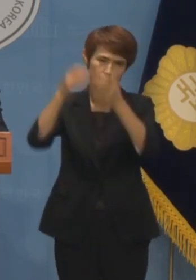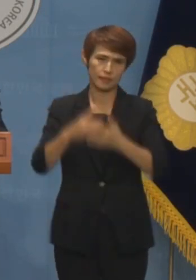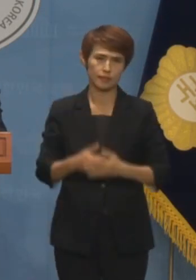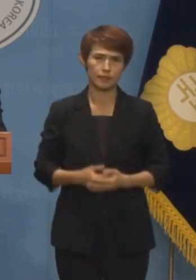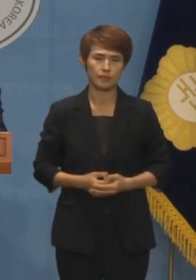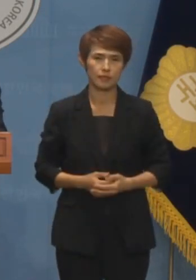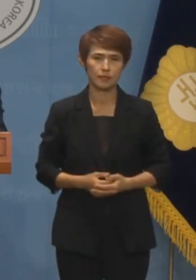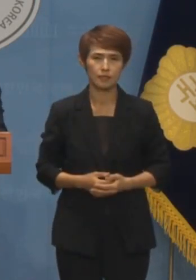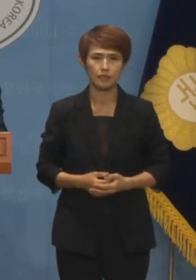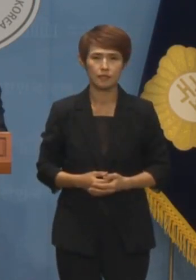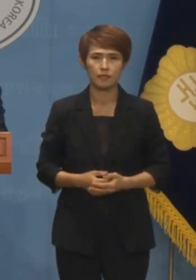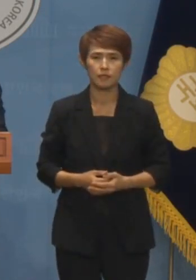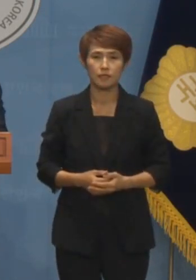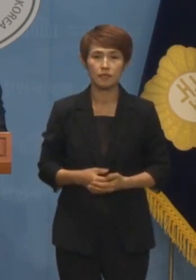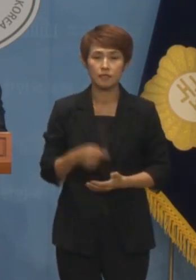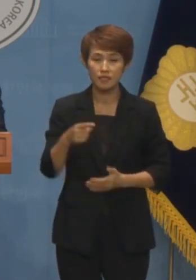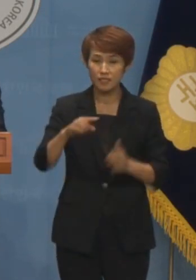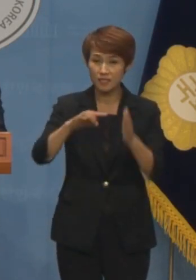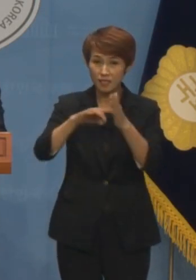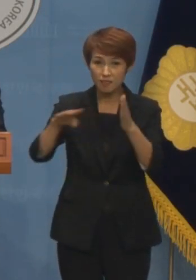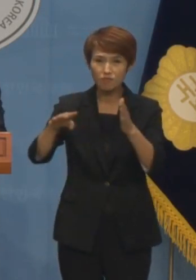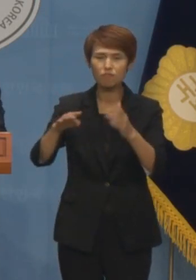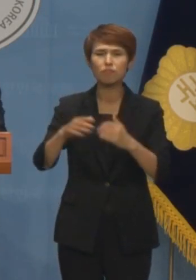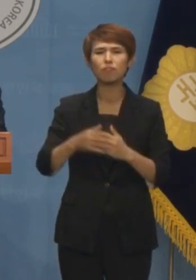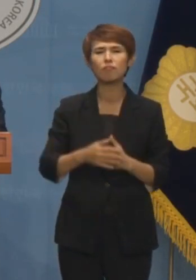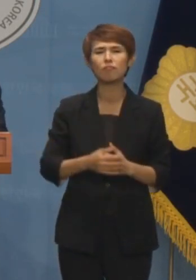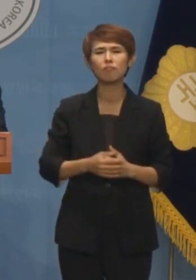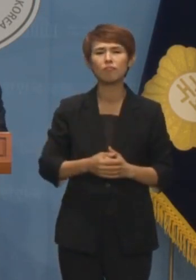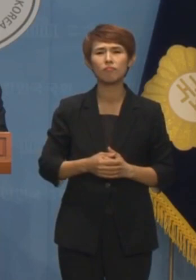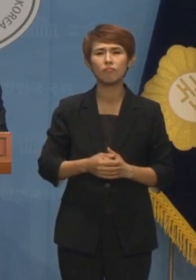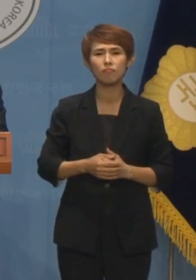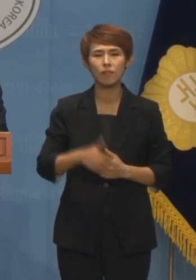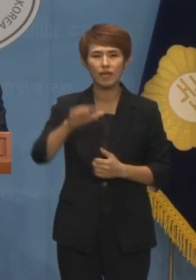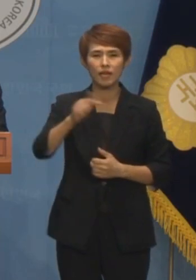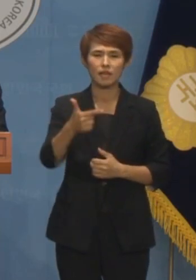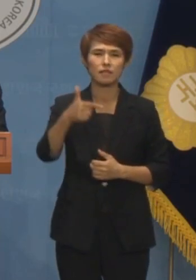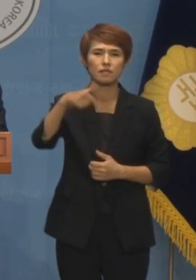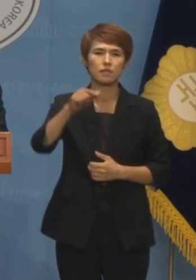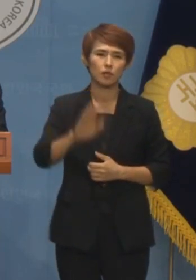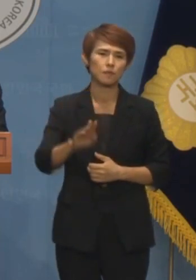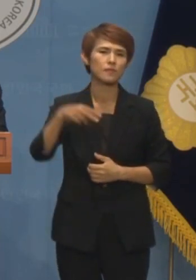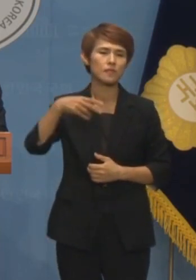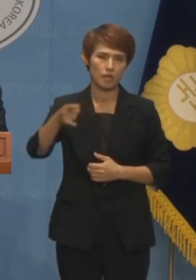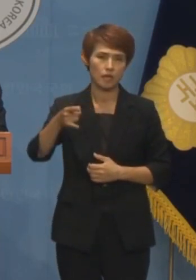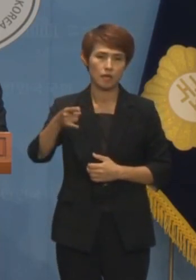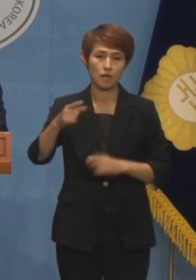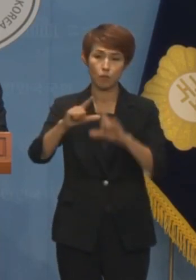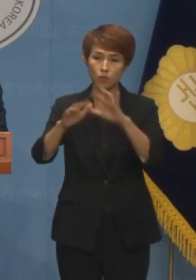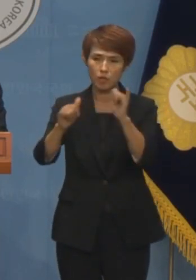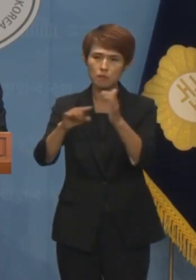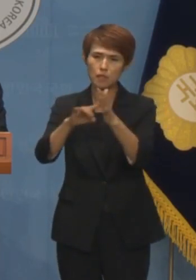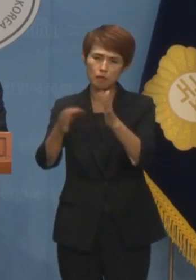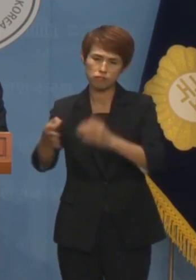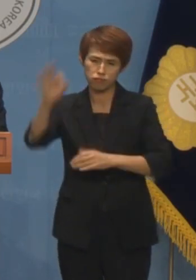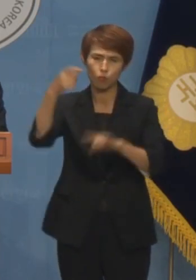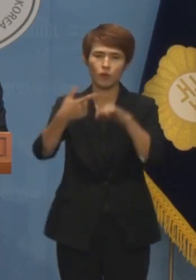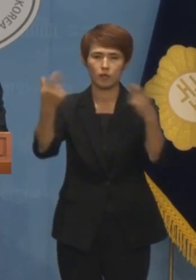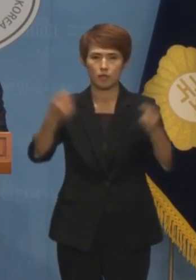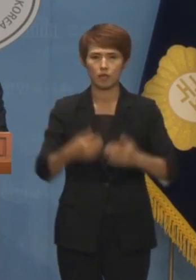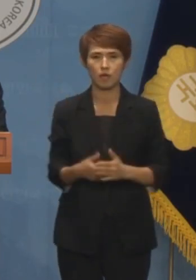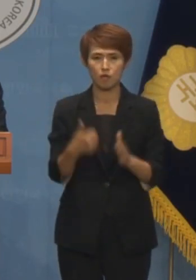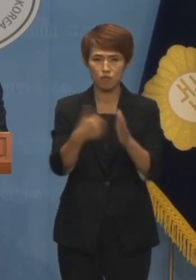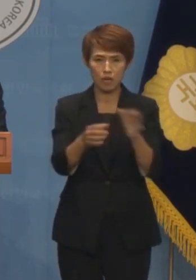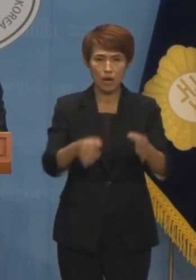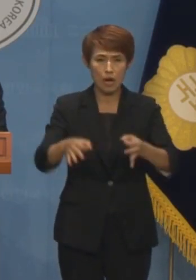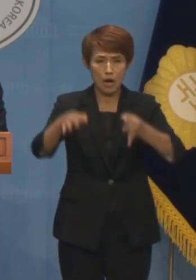아시다시피 부가세는 간접세로 역진성이 큽니다. 서민 증세의 다름 아닙니다. 서민들은 물가